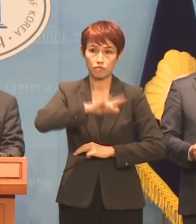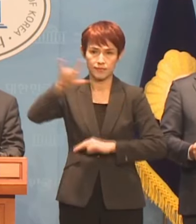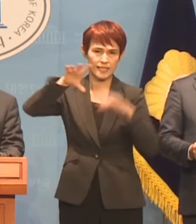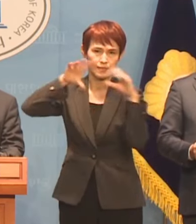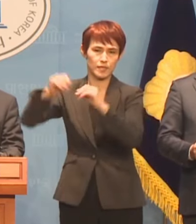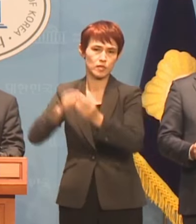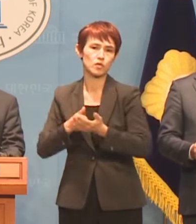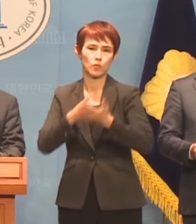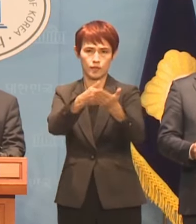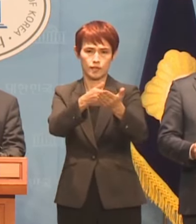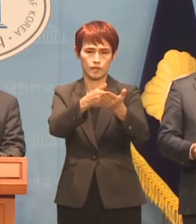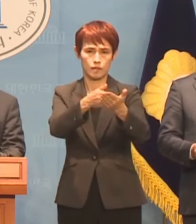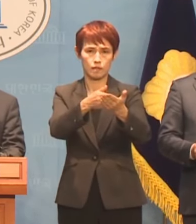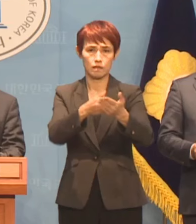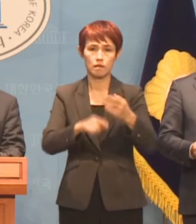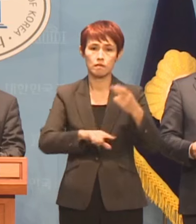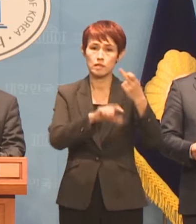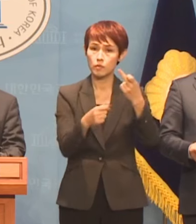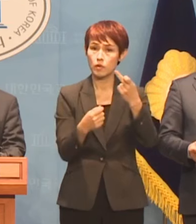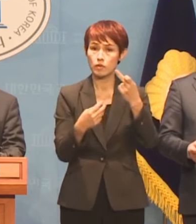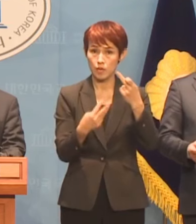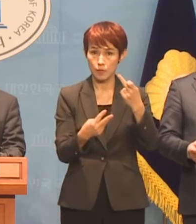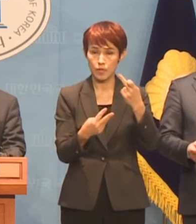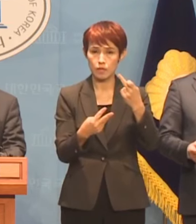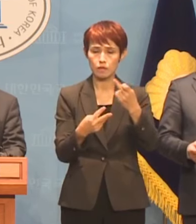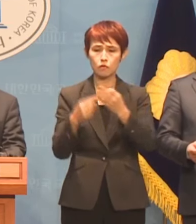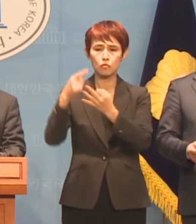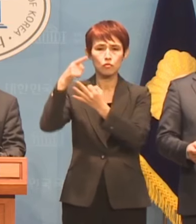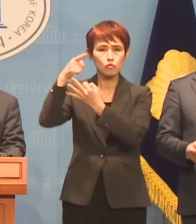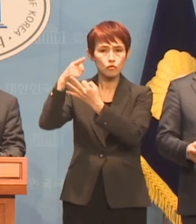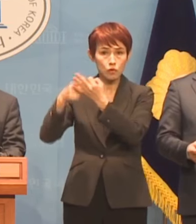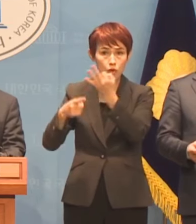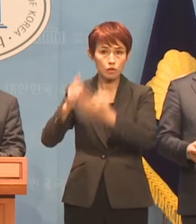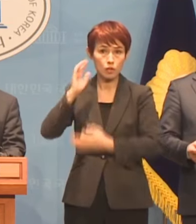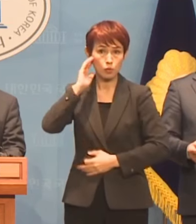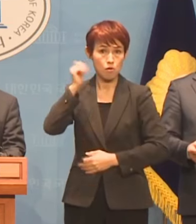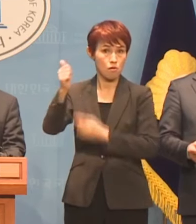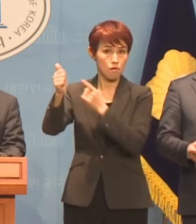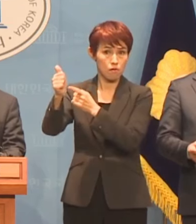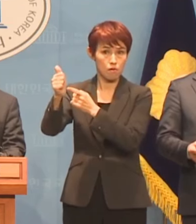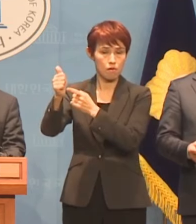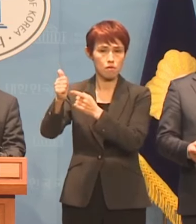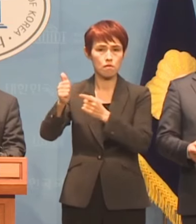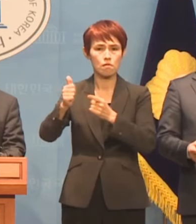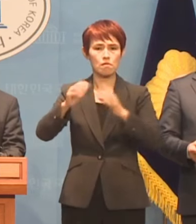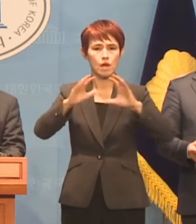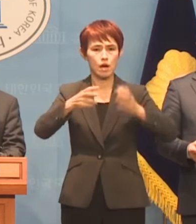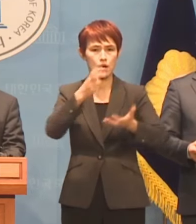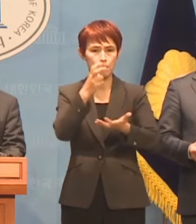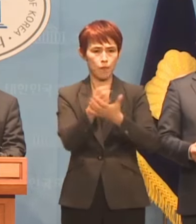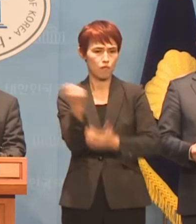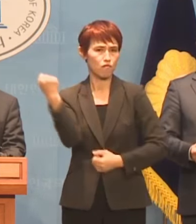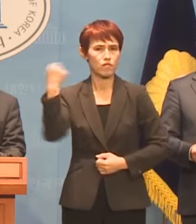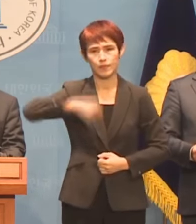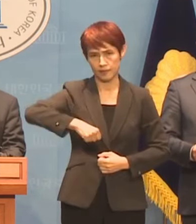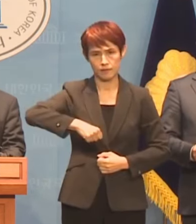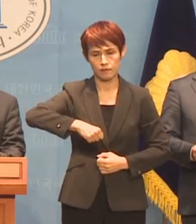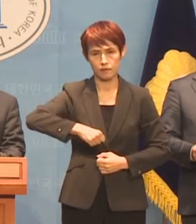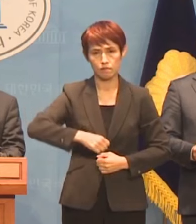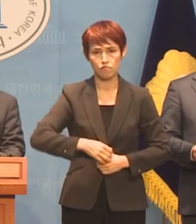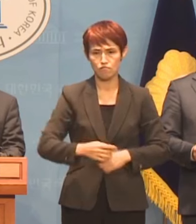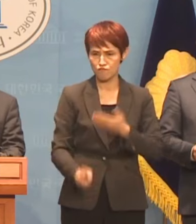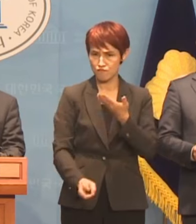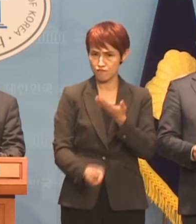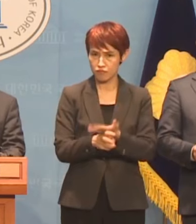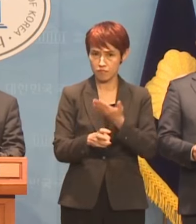요구한다. 12월 3일 윤석열 대통령은 헌법과 법률을 위반하여